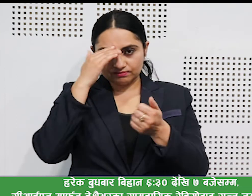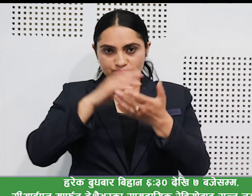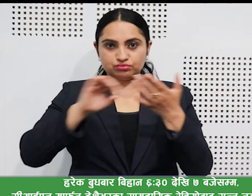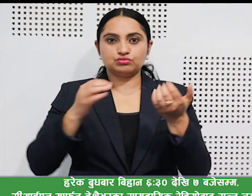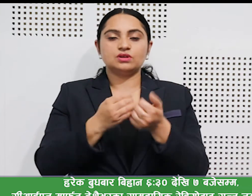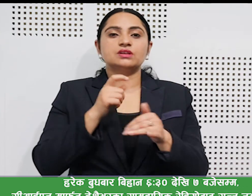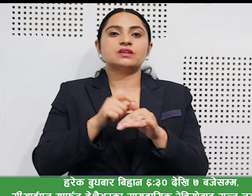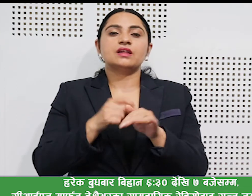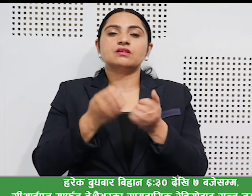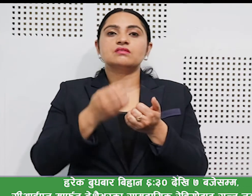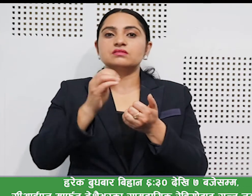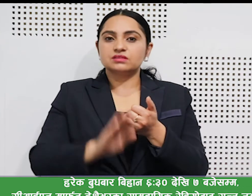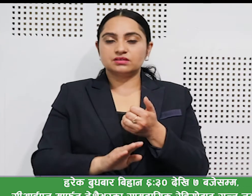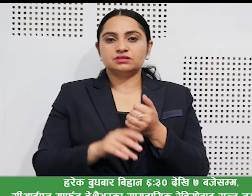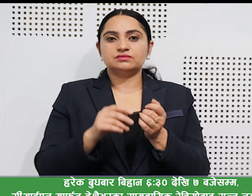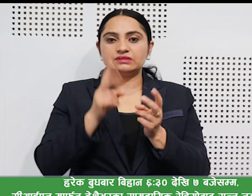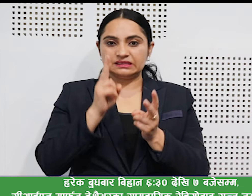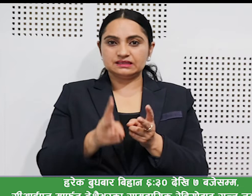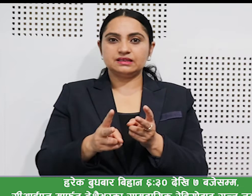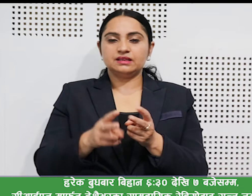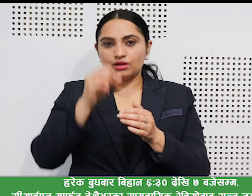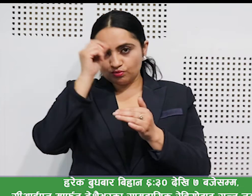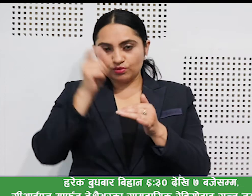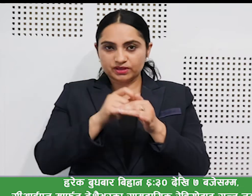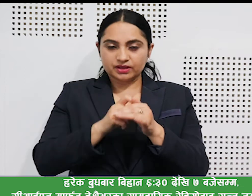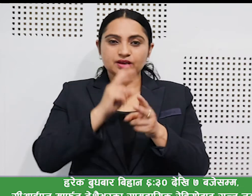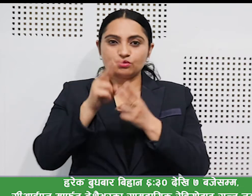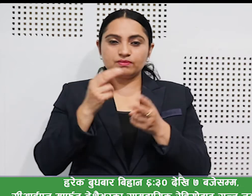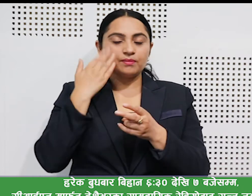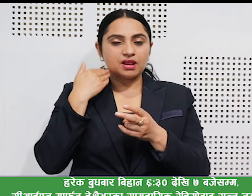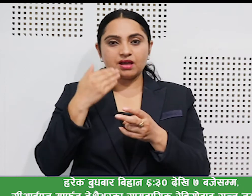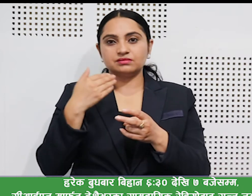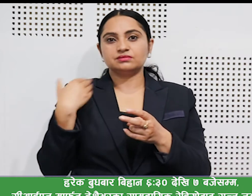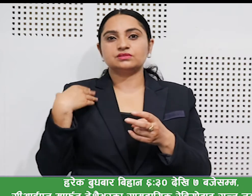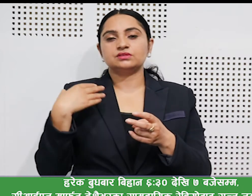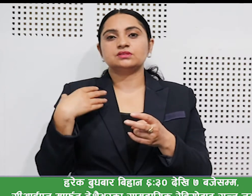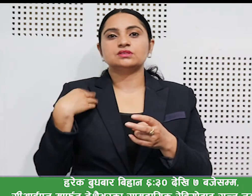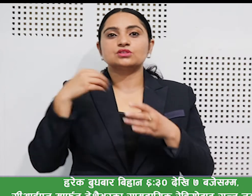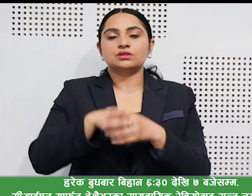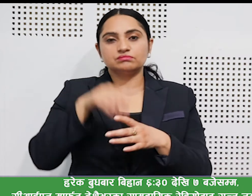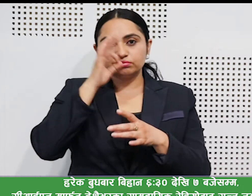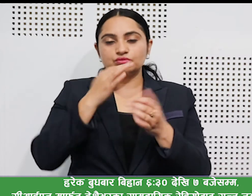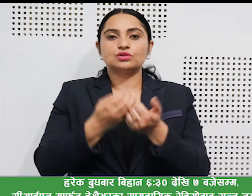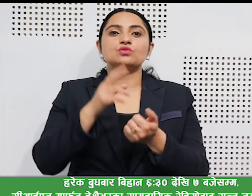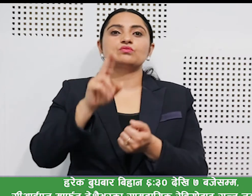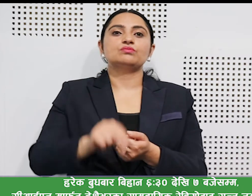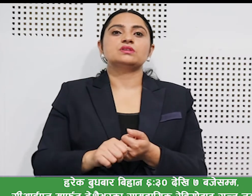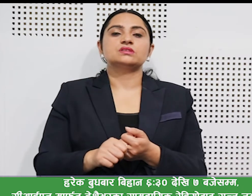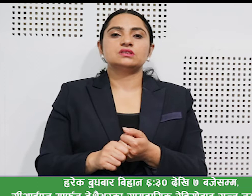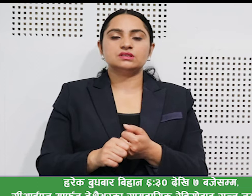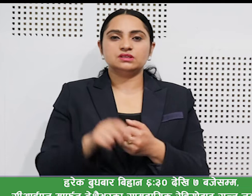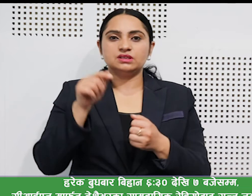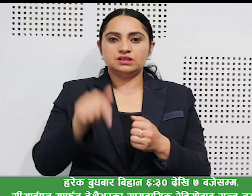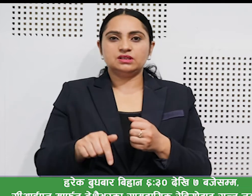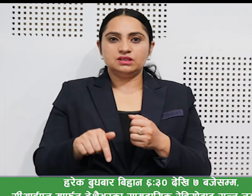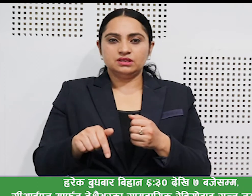यो विपद पूर्व तयारीको क्रममा चाहिँ महिलाहरूको सहभागितालाई हामी चाहिँ सुनिश्चित गर्न सक्छौँ। खास गरी चाहिँ समाजको संरचनाले यस्तो